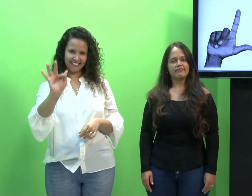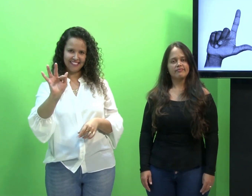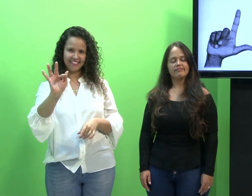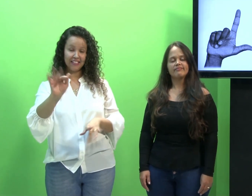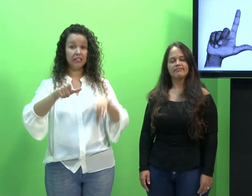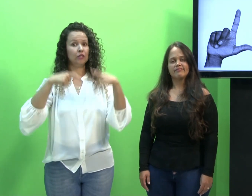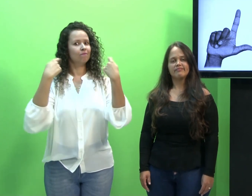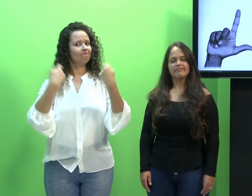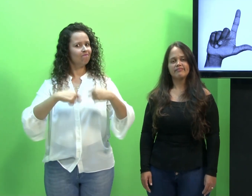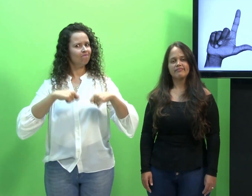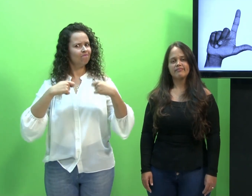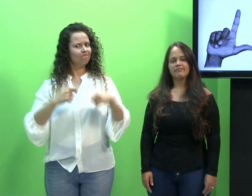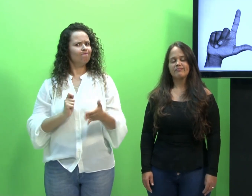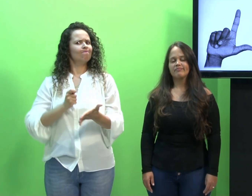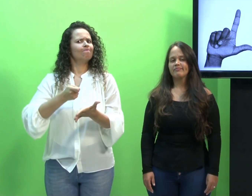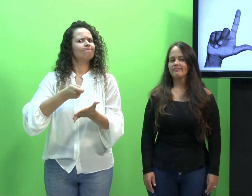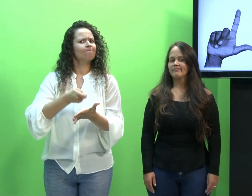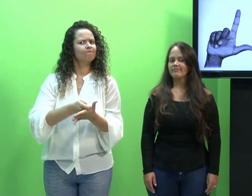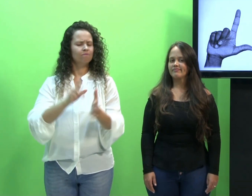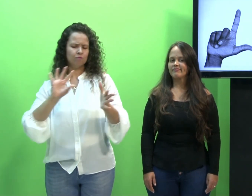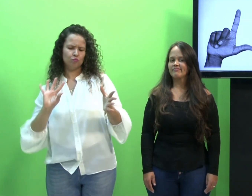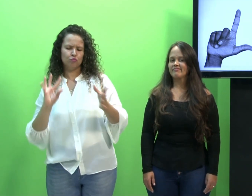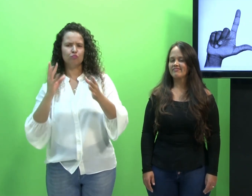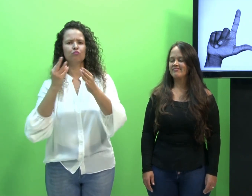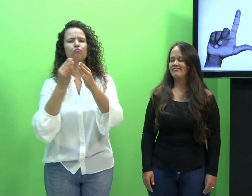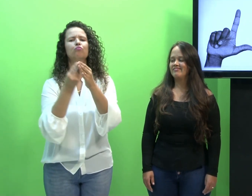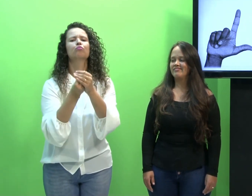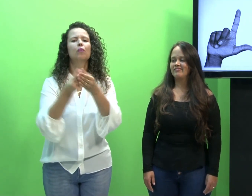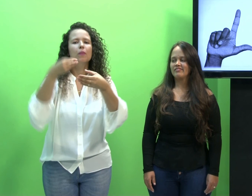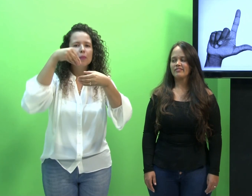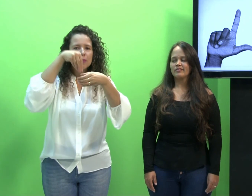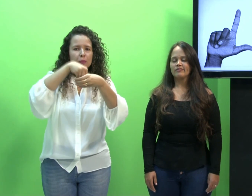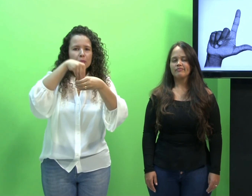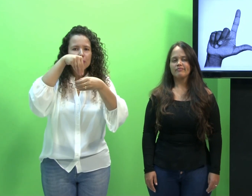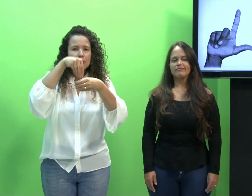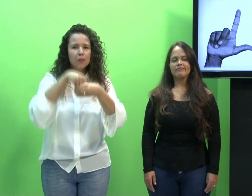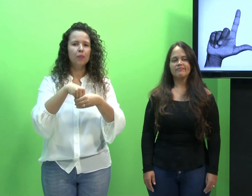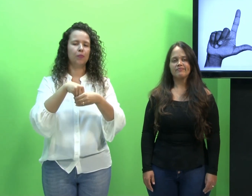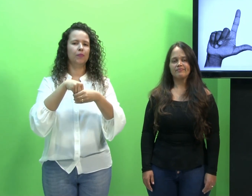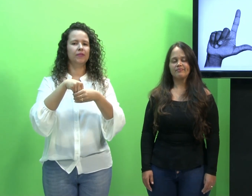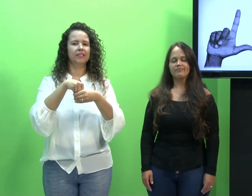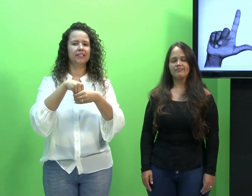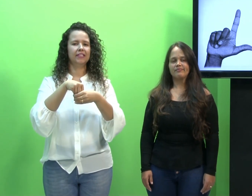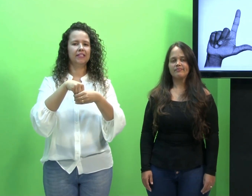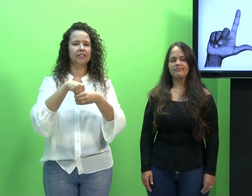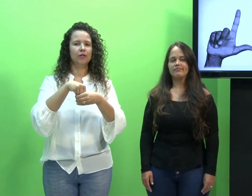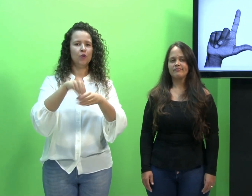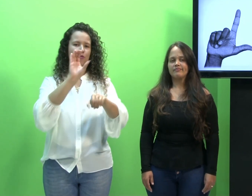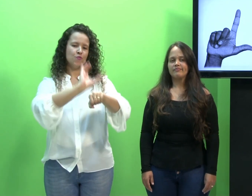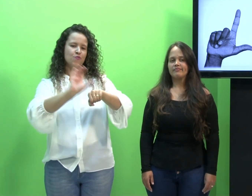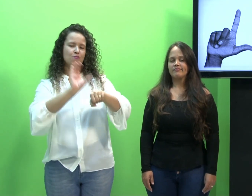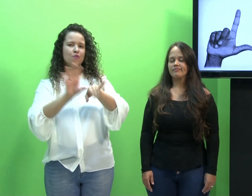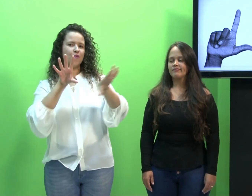devem garantir a inclusão nos cursos de formação de educação especial,